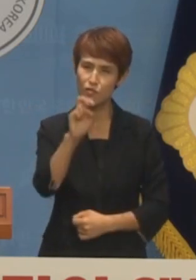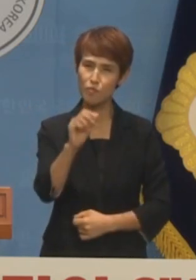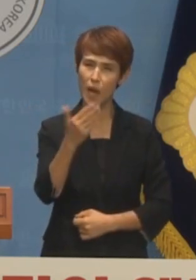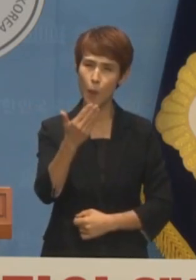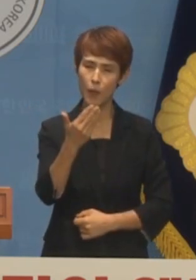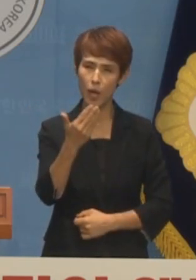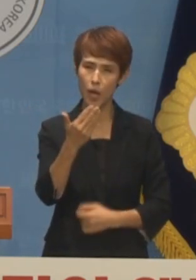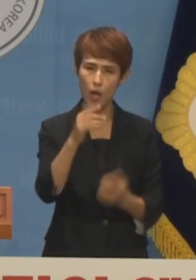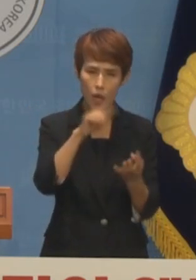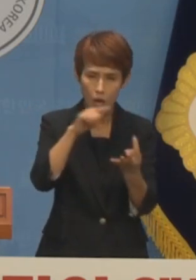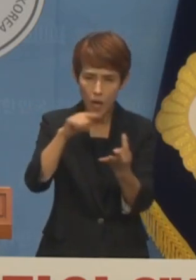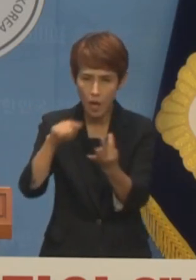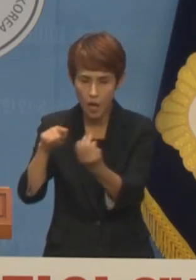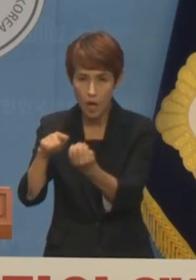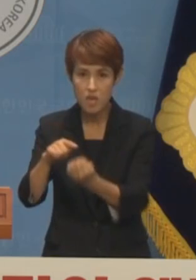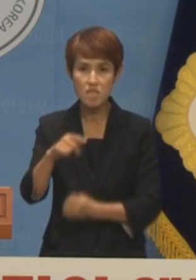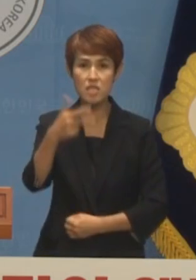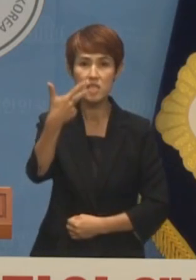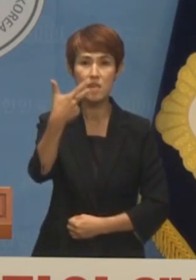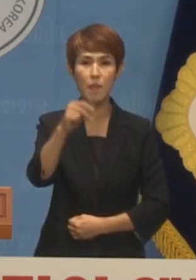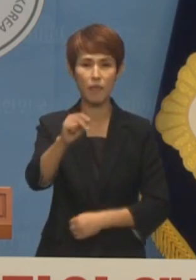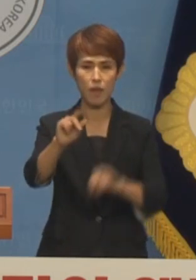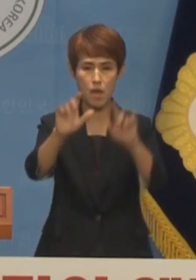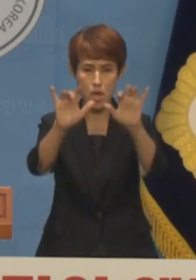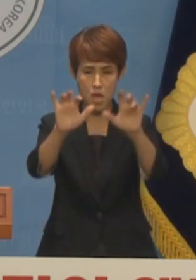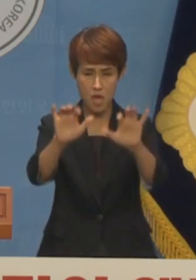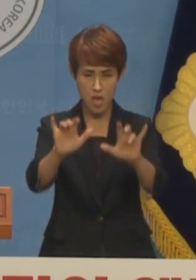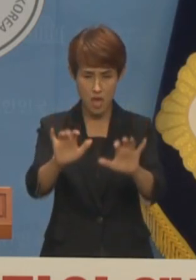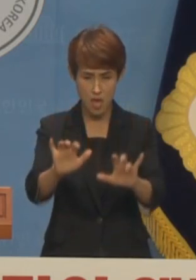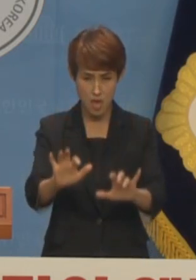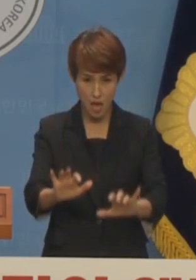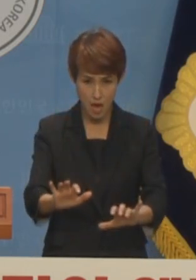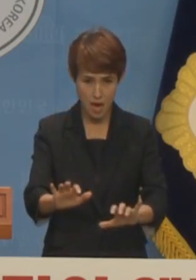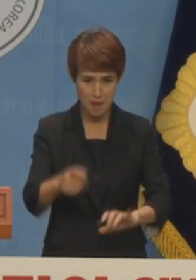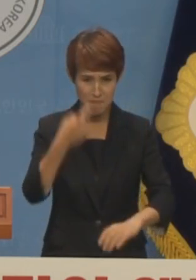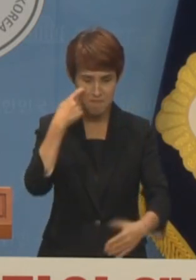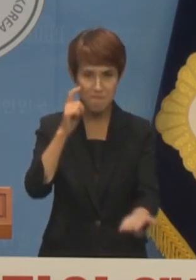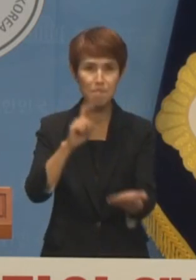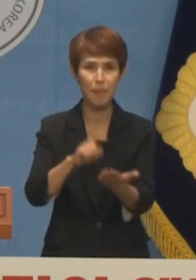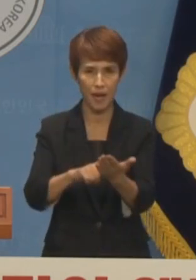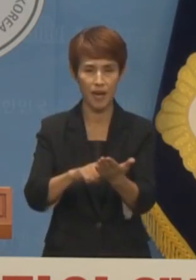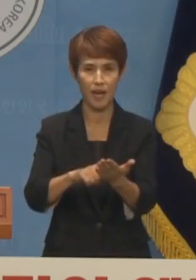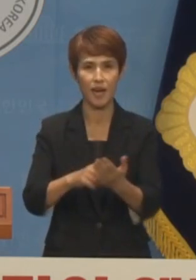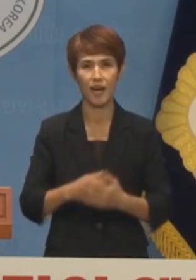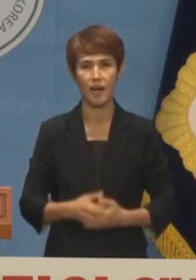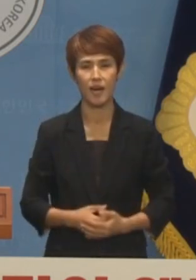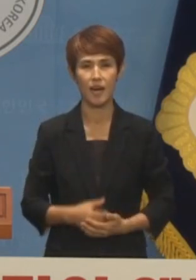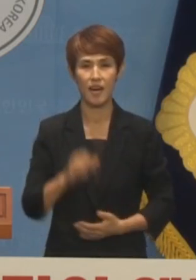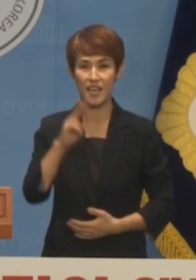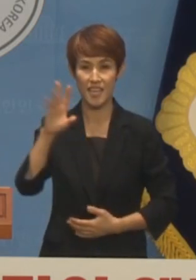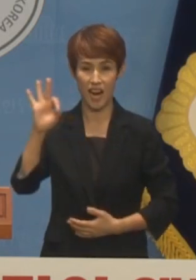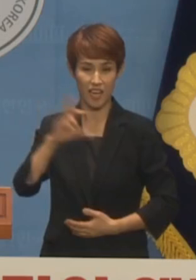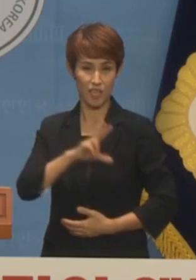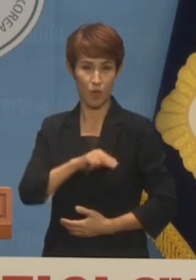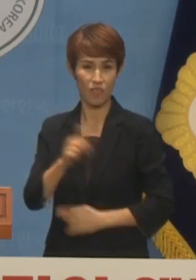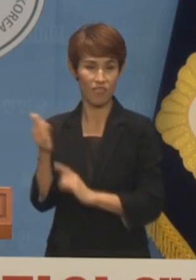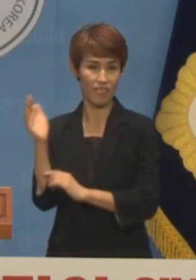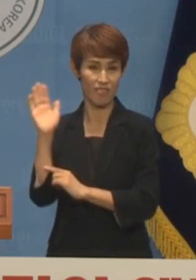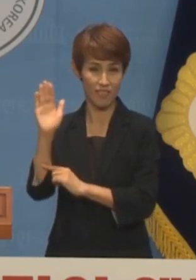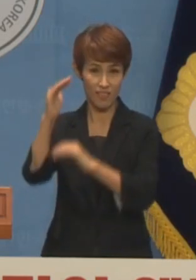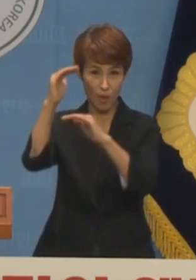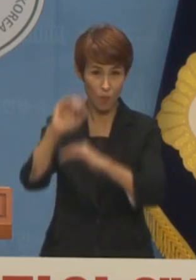계정이 7만여 개의 댓글을 작성한 것으로 보이는 정황을 포착했다고 밝혔습니다. 양 의원이 분석한 자료에